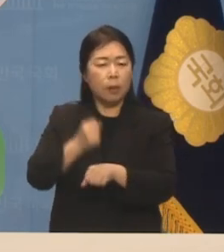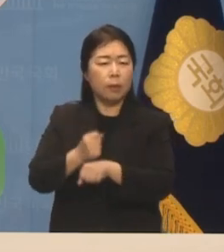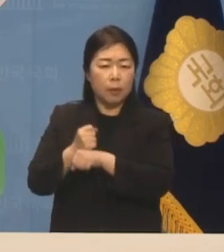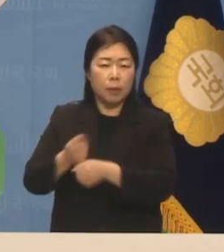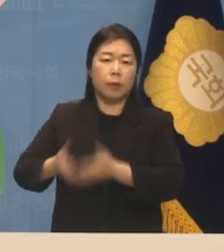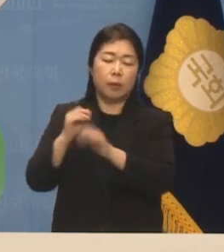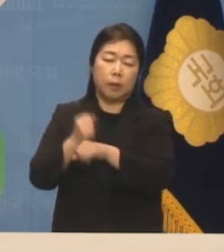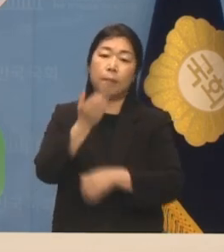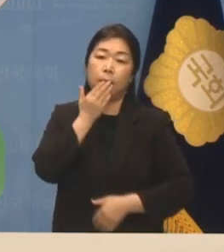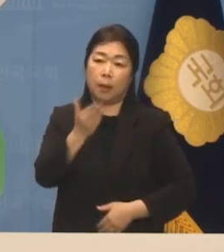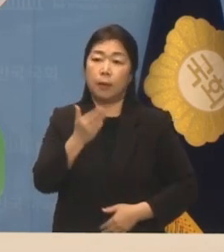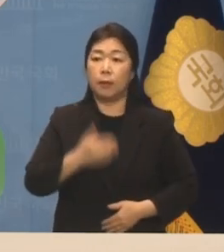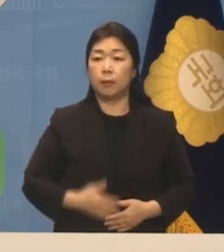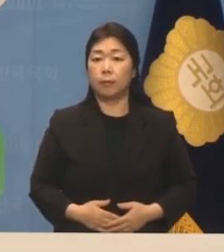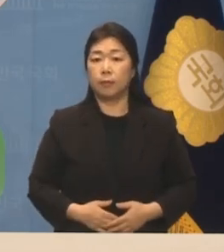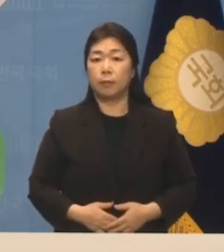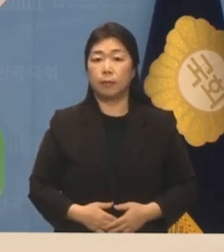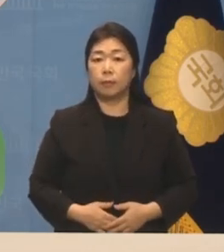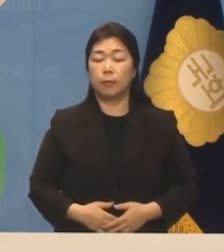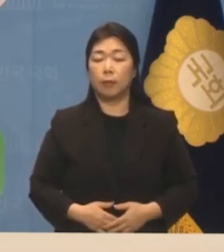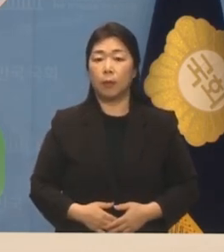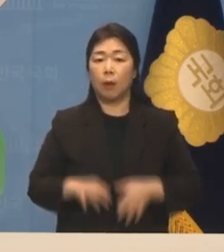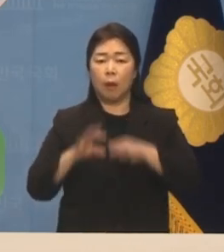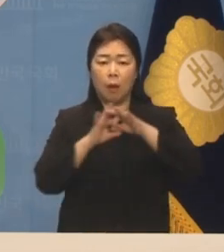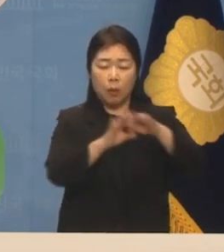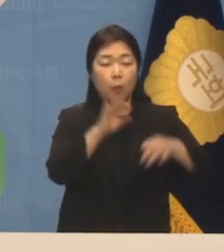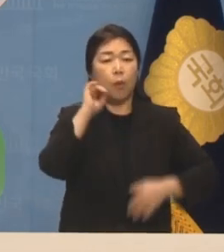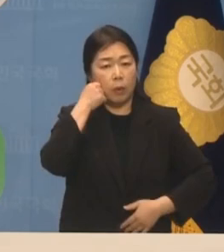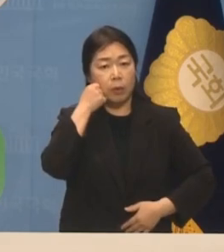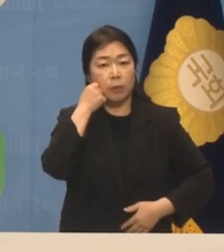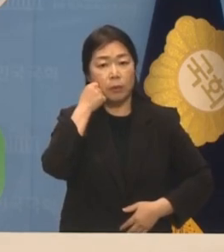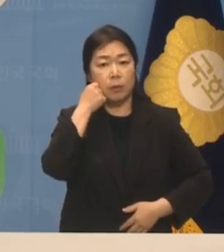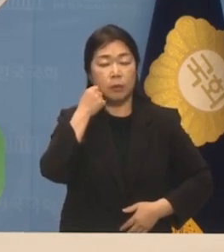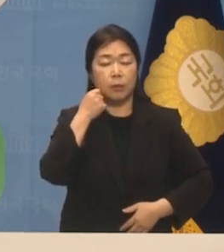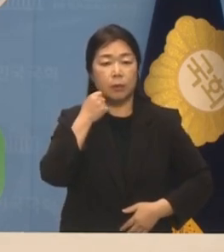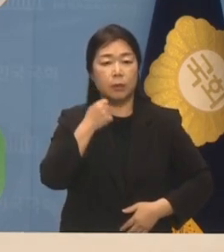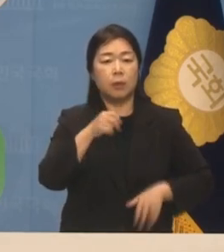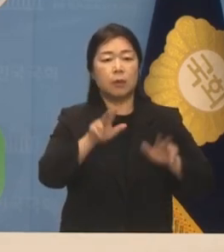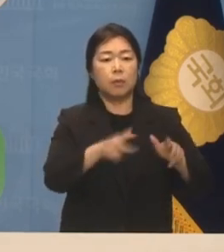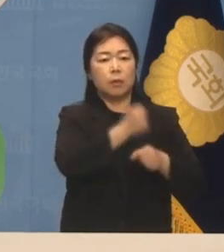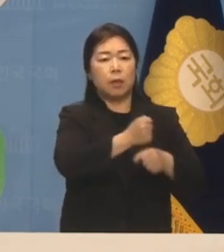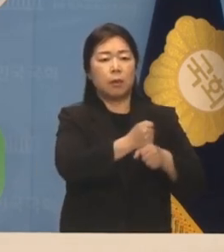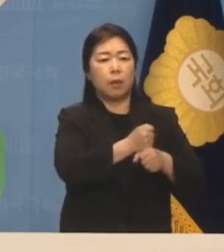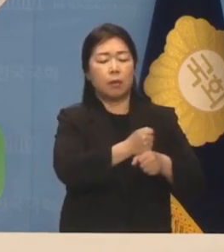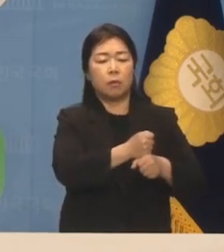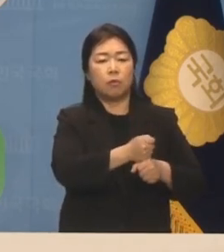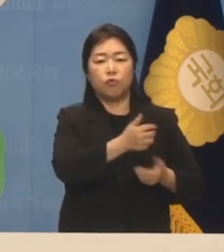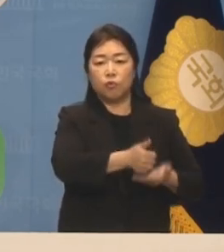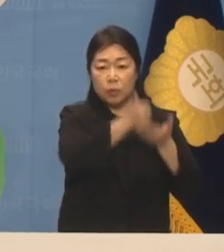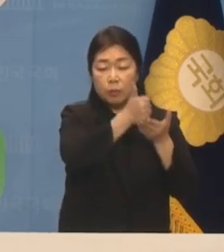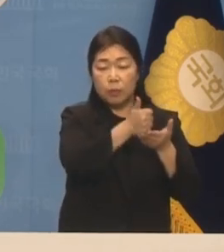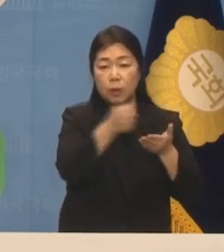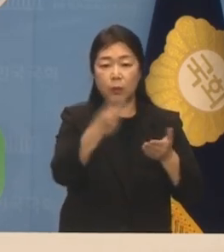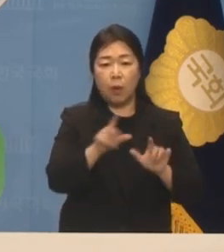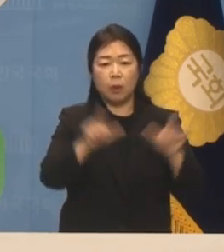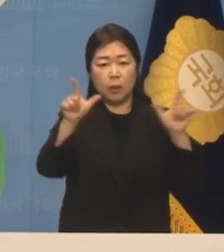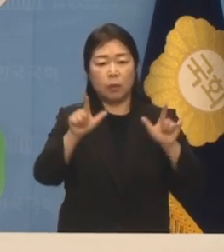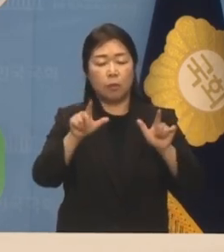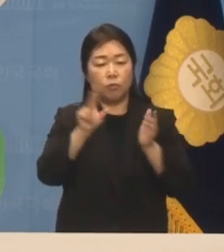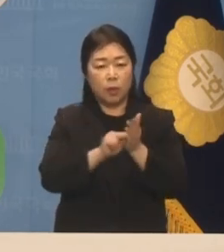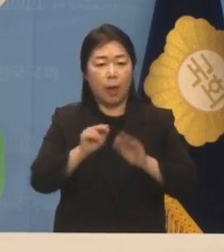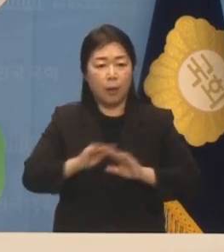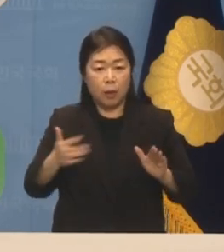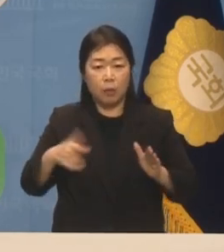정당입니다. 더 이상 지속될 수 없음이 자명한 생산제일주의와 기후생태 위기 극복을 위한 산업과